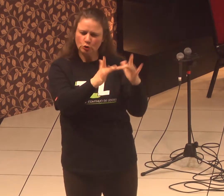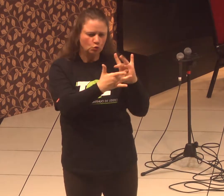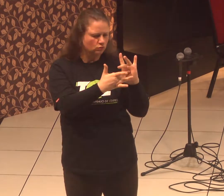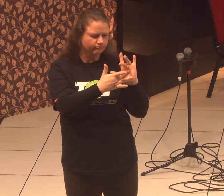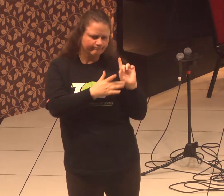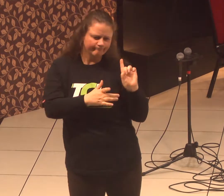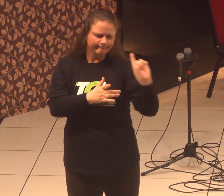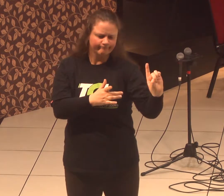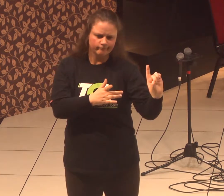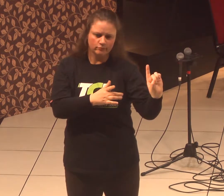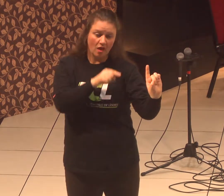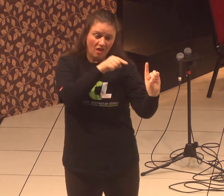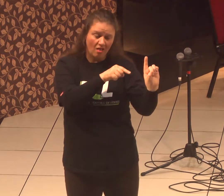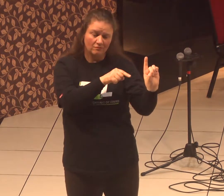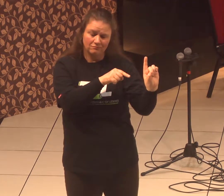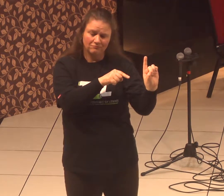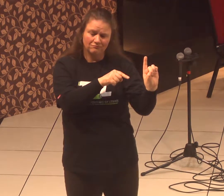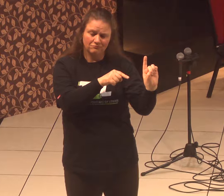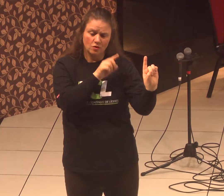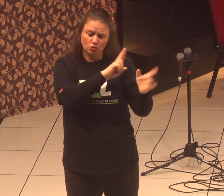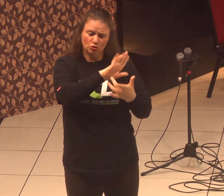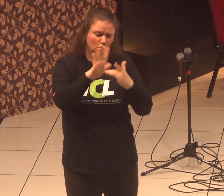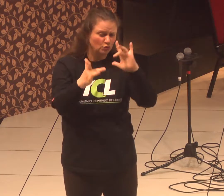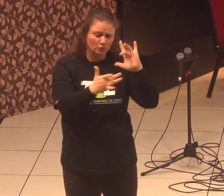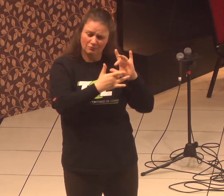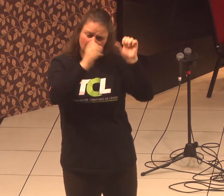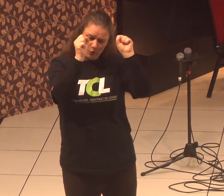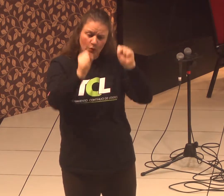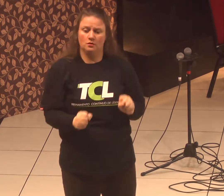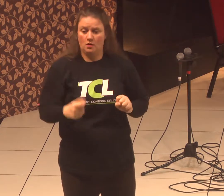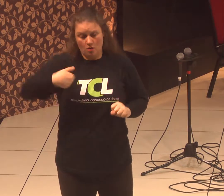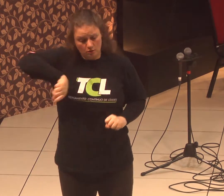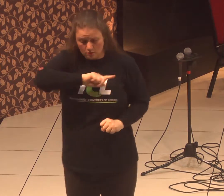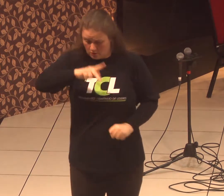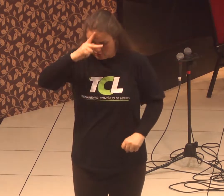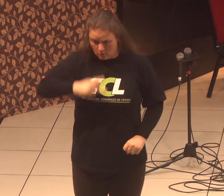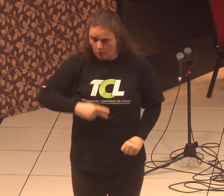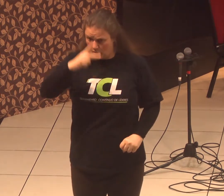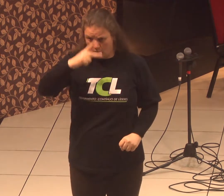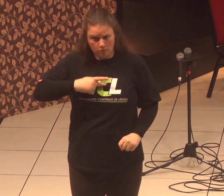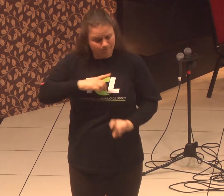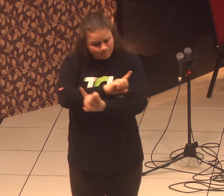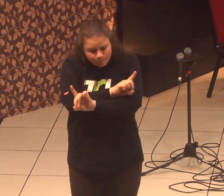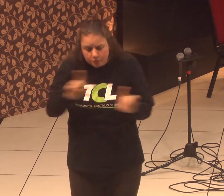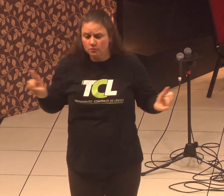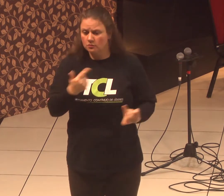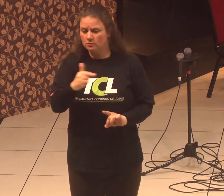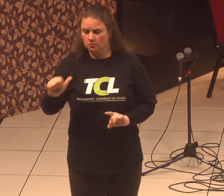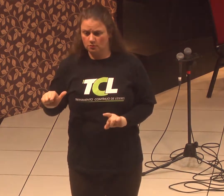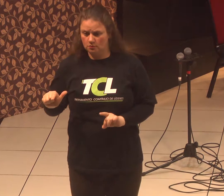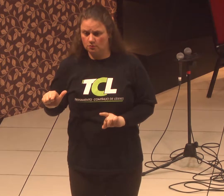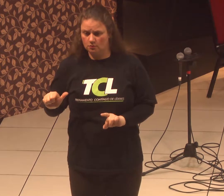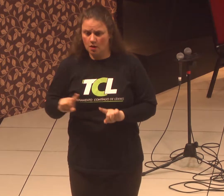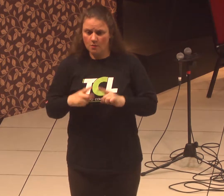ser no nome de Jesus, ainda mais quando nós ministramos a vida das pessoas.